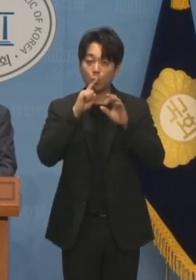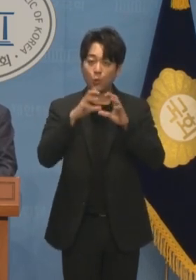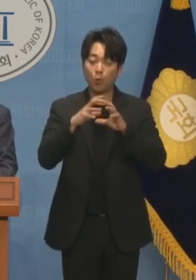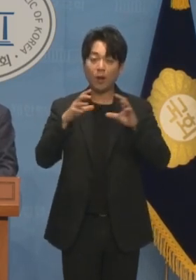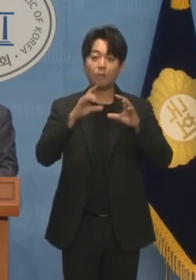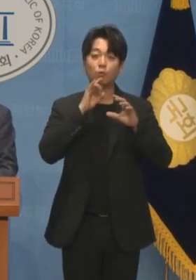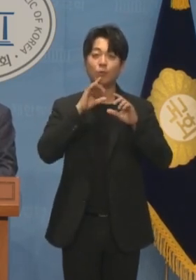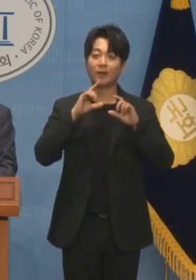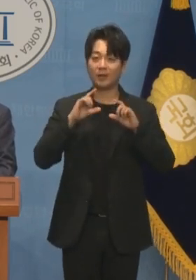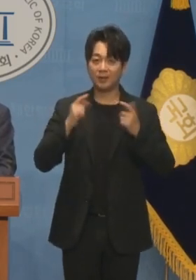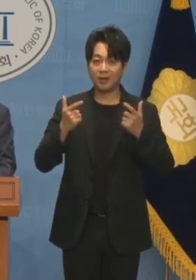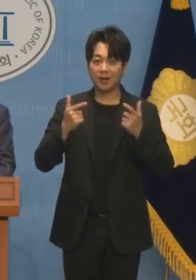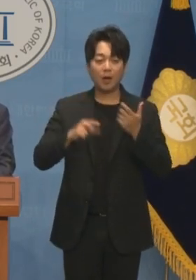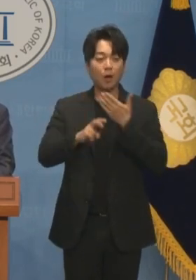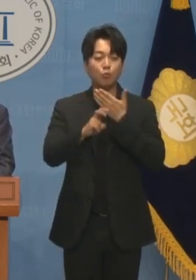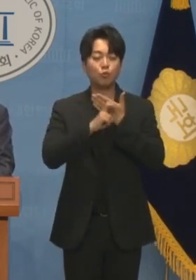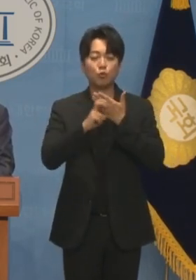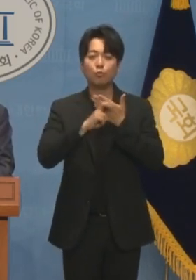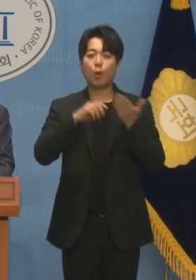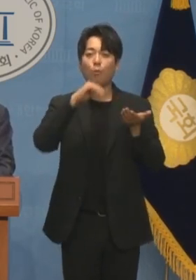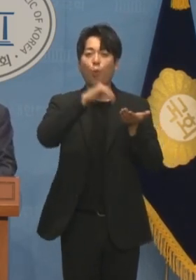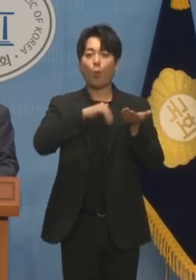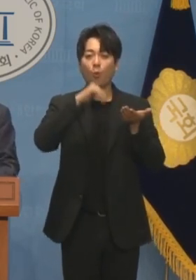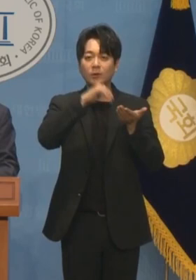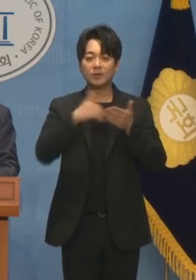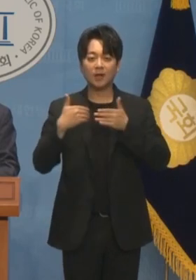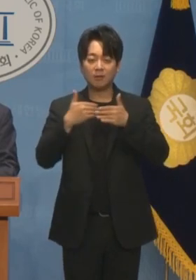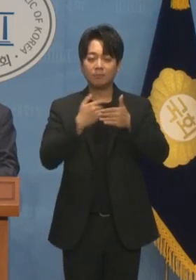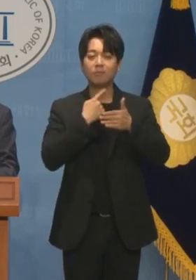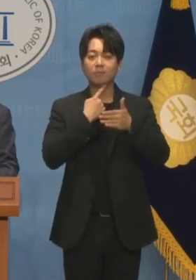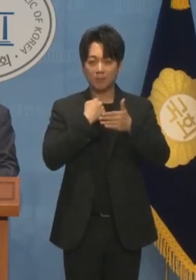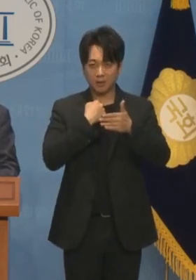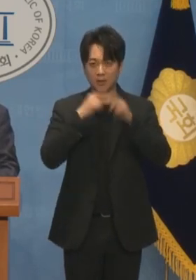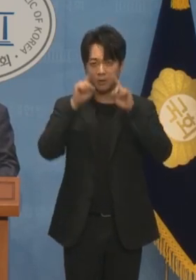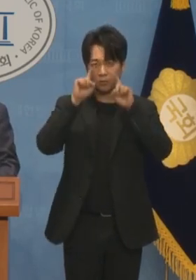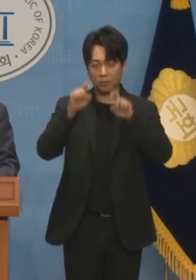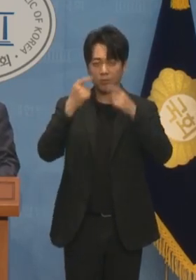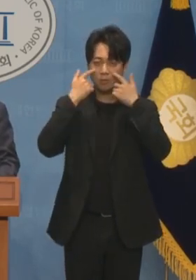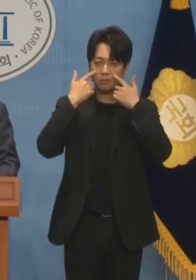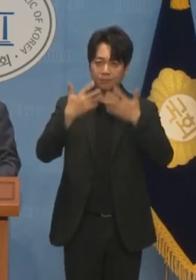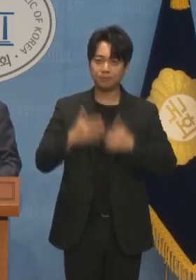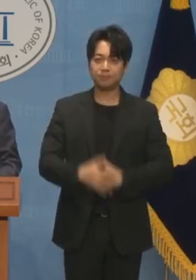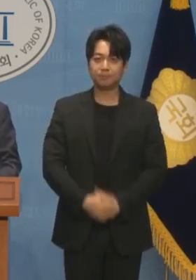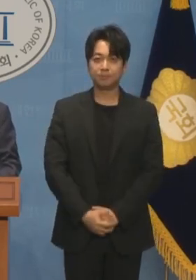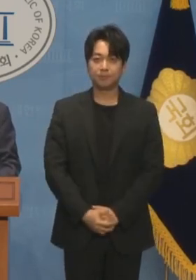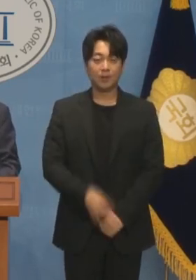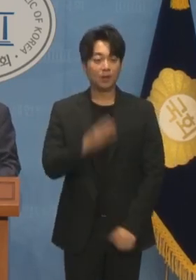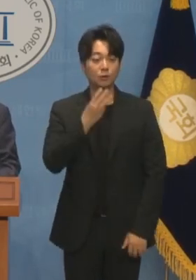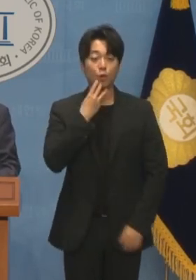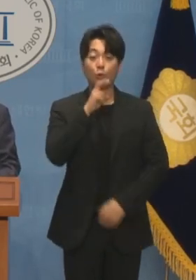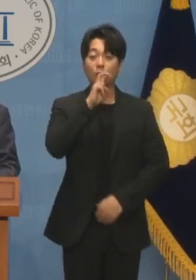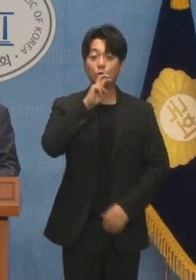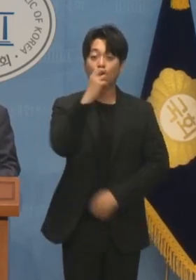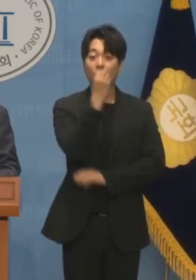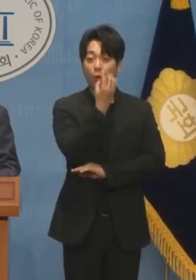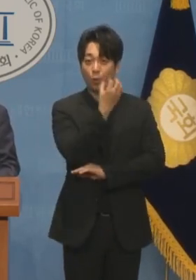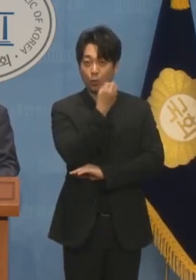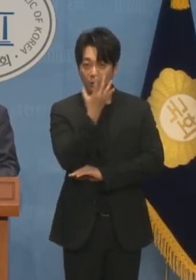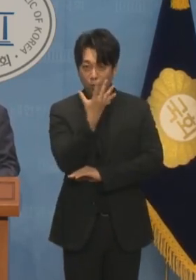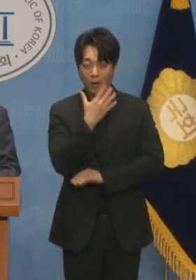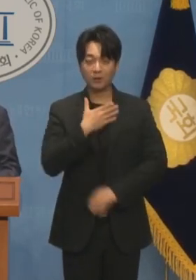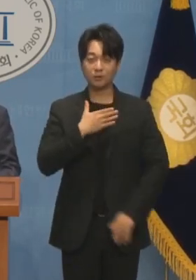공사를 자행했다는 논란이 예상됩니다. 저희 서울의 소리 측과 저는